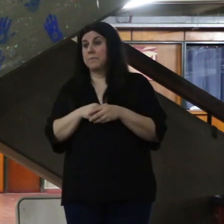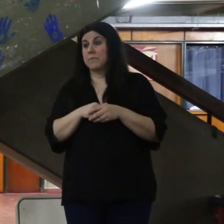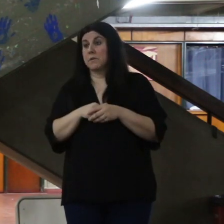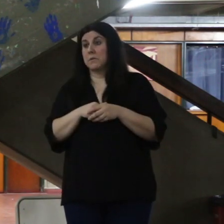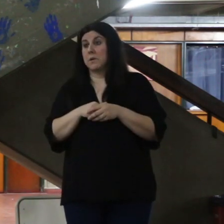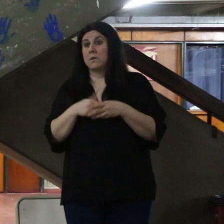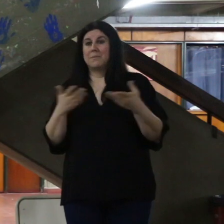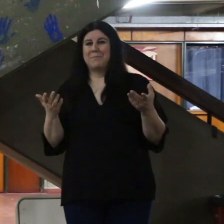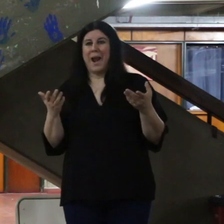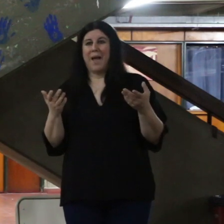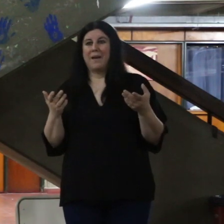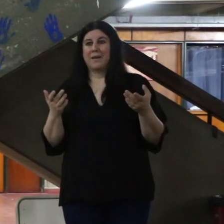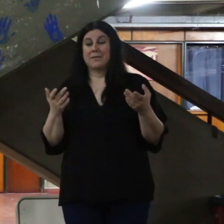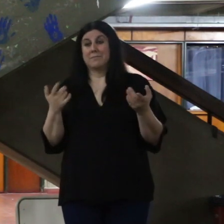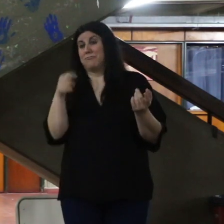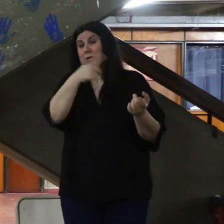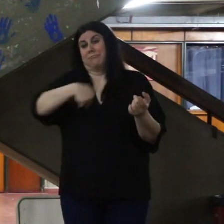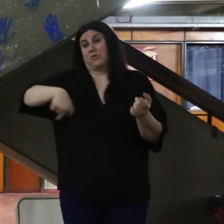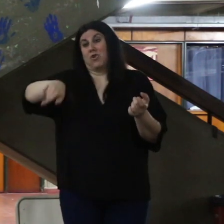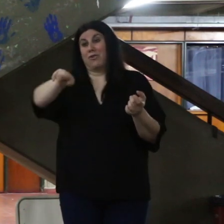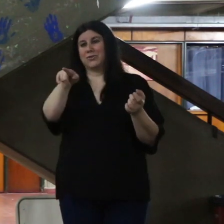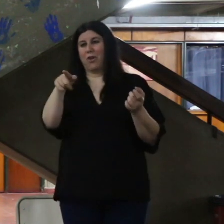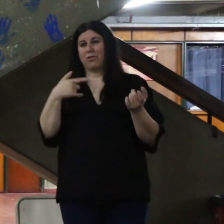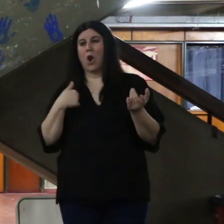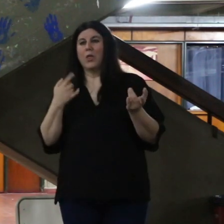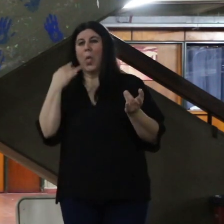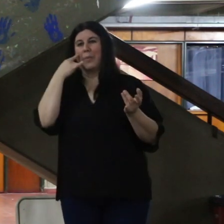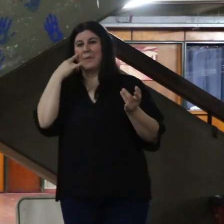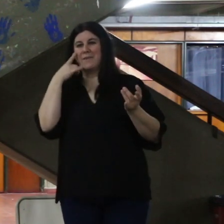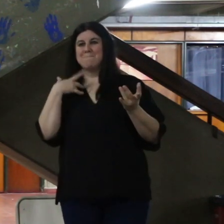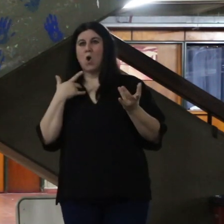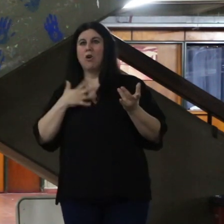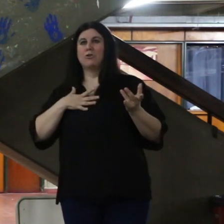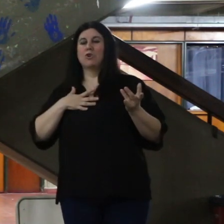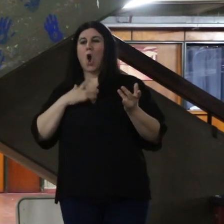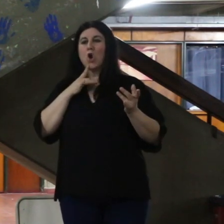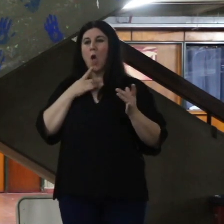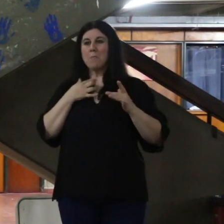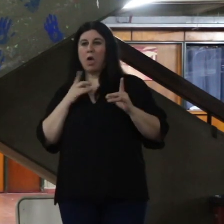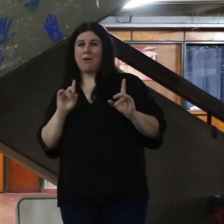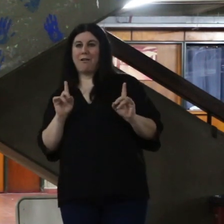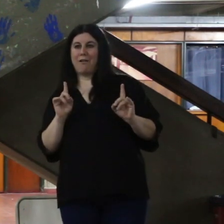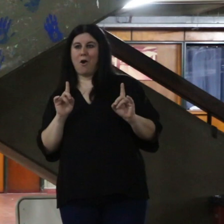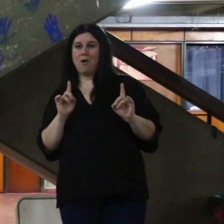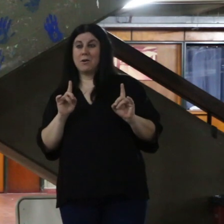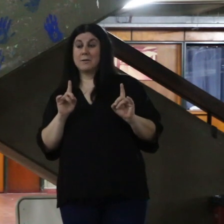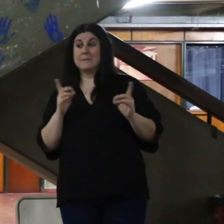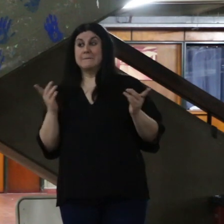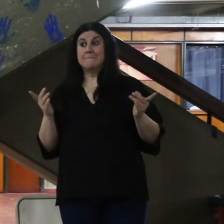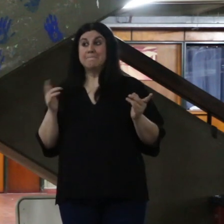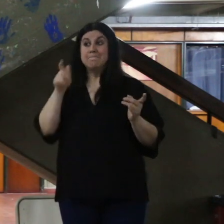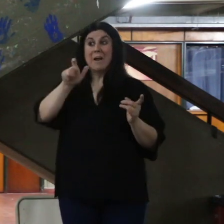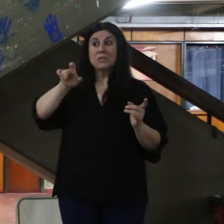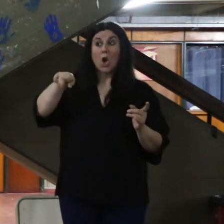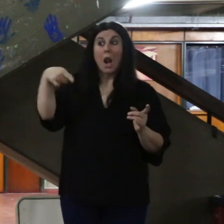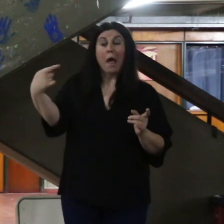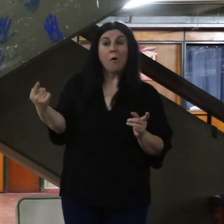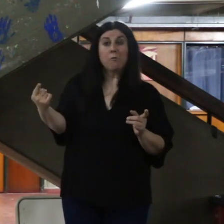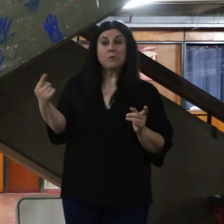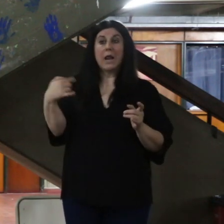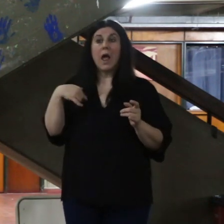pero para los que mejor la pasamos, incomodidades. Para muchos otros y otras, la pandemia fue